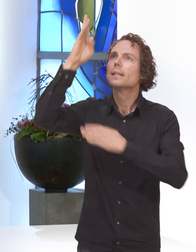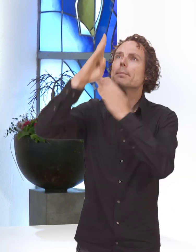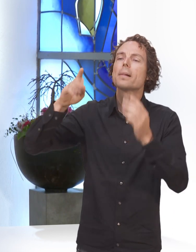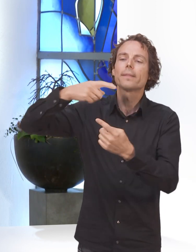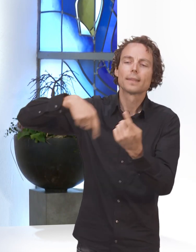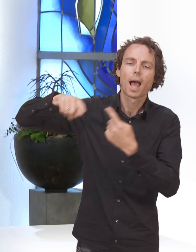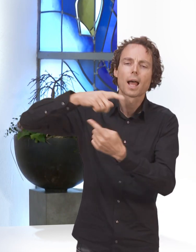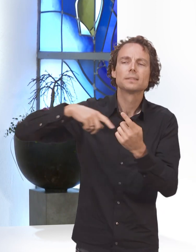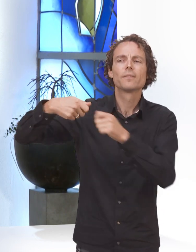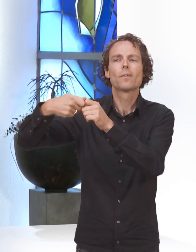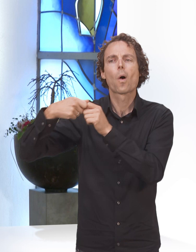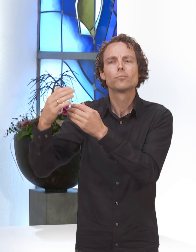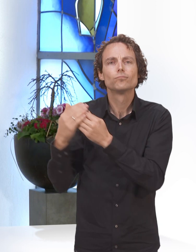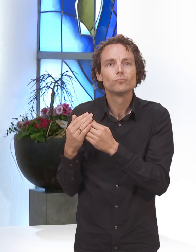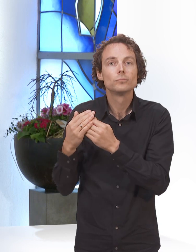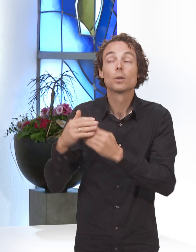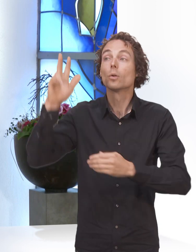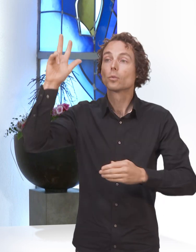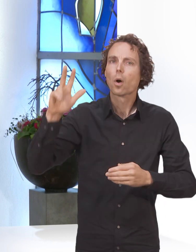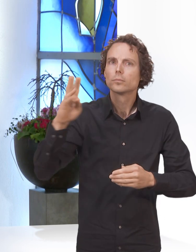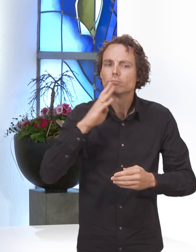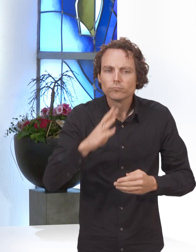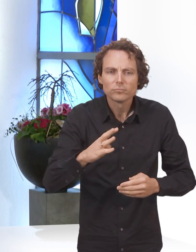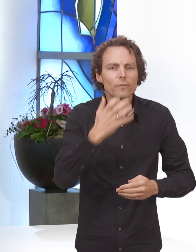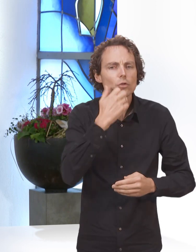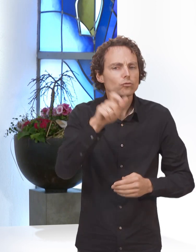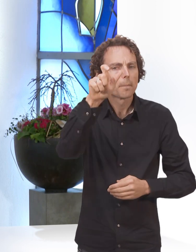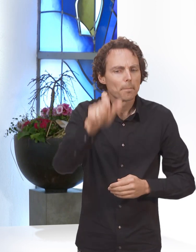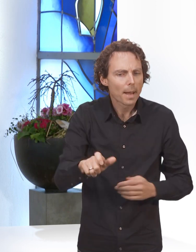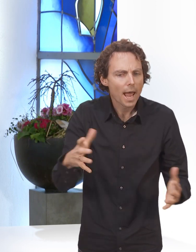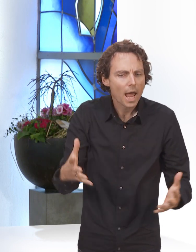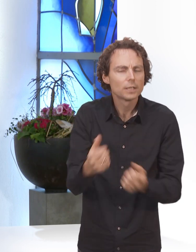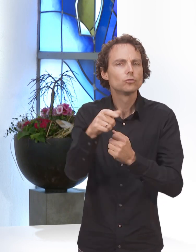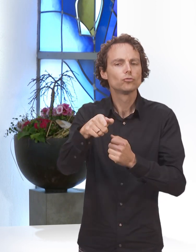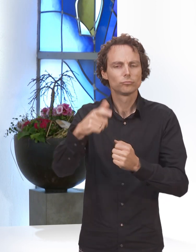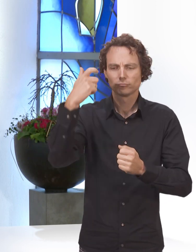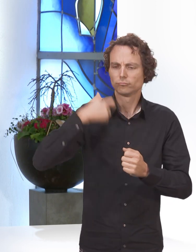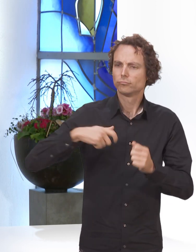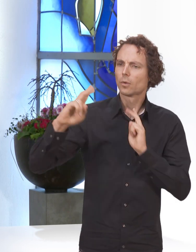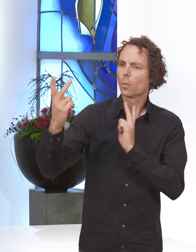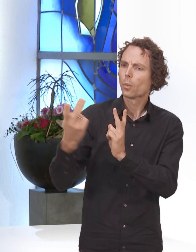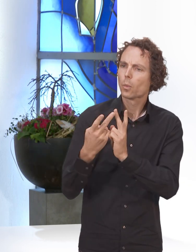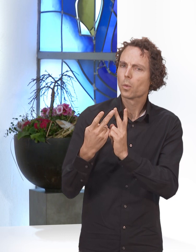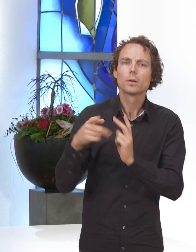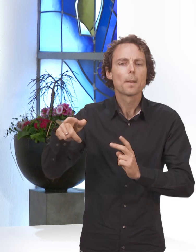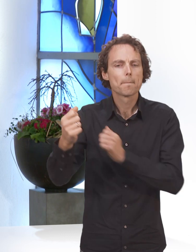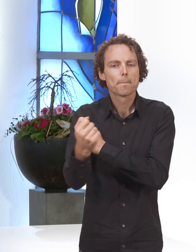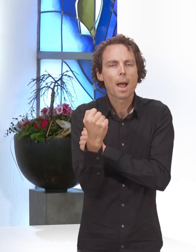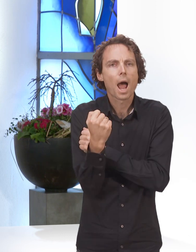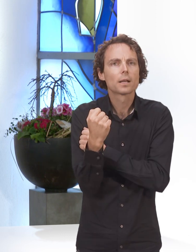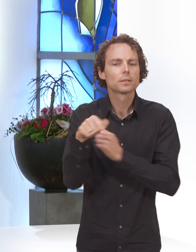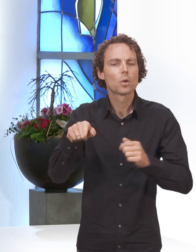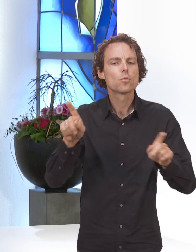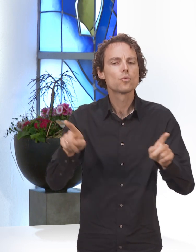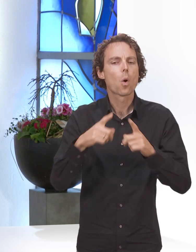engsten Freunden. Dann sagte Gott, nun wollen wir den Menschen machen, ein Wesen, das uns ähnlich ist. Er soll Macht haben über die